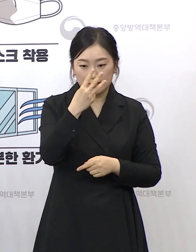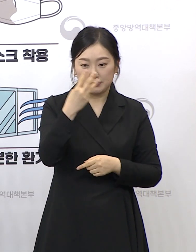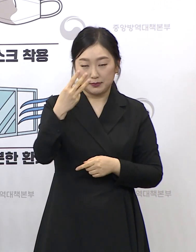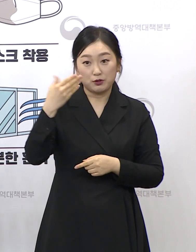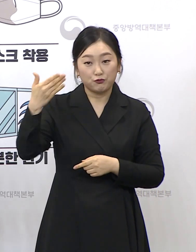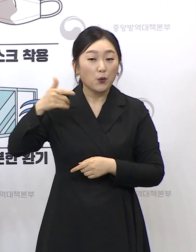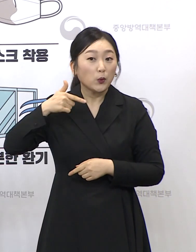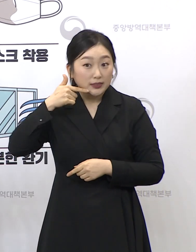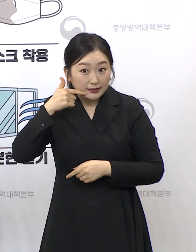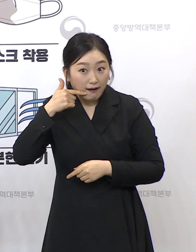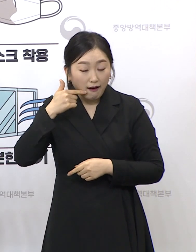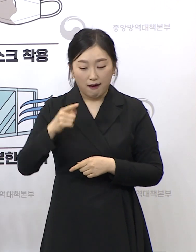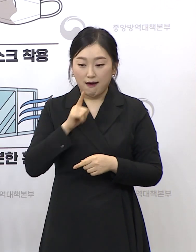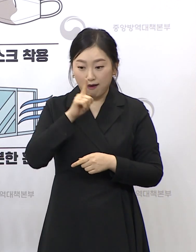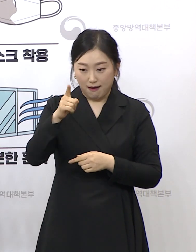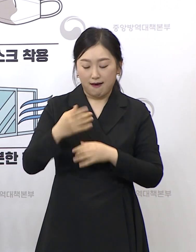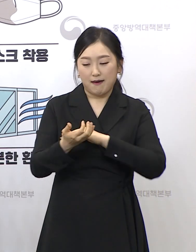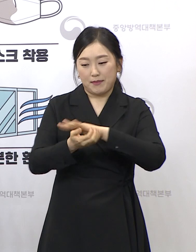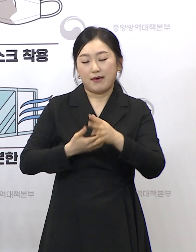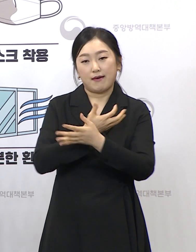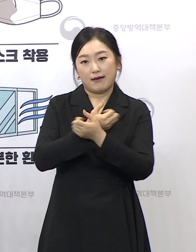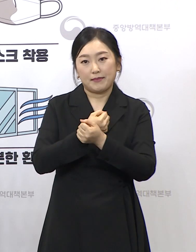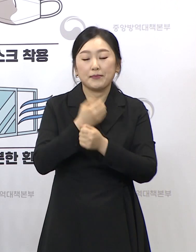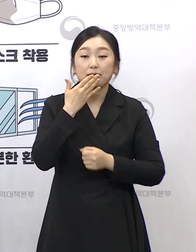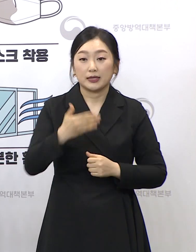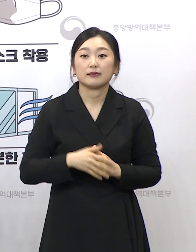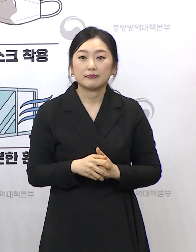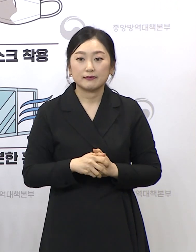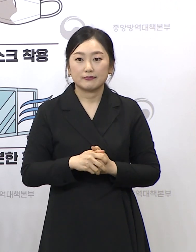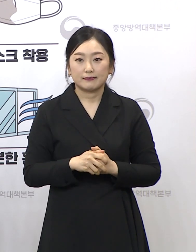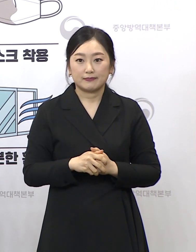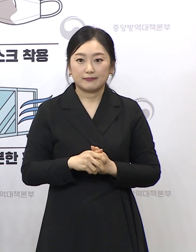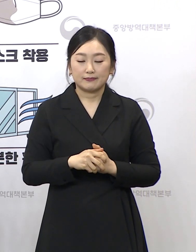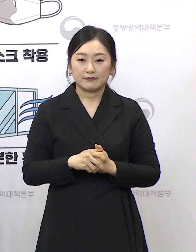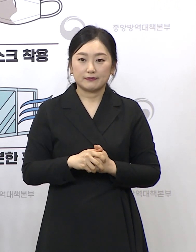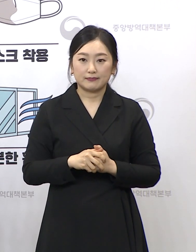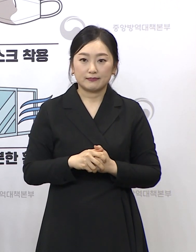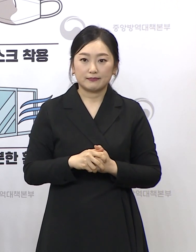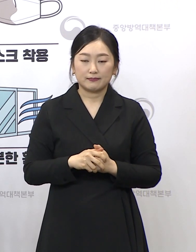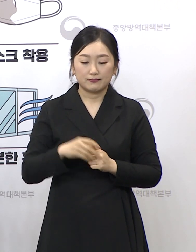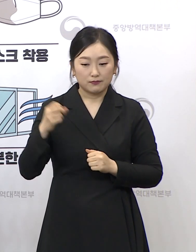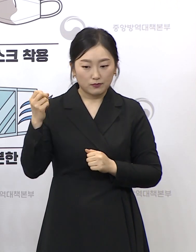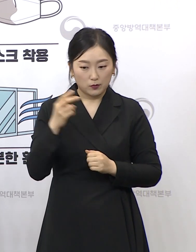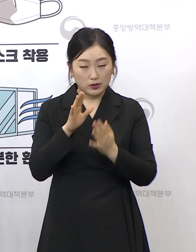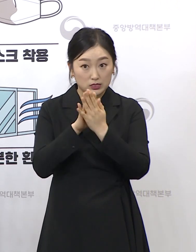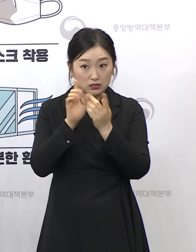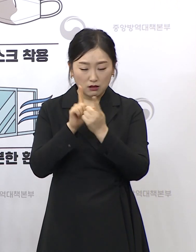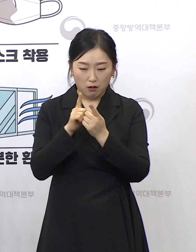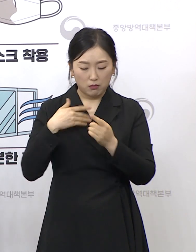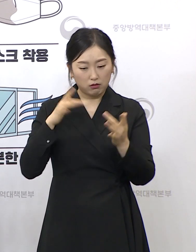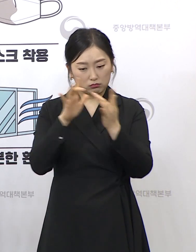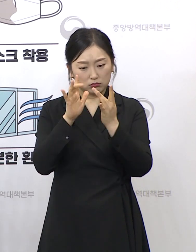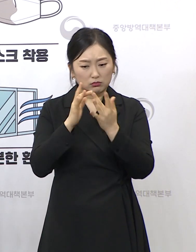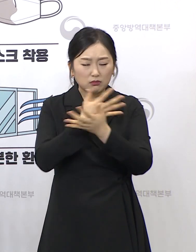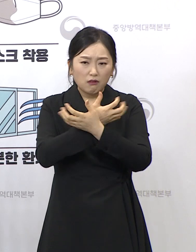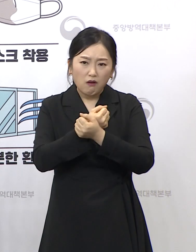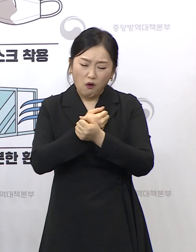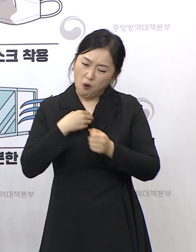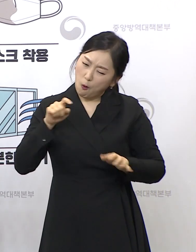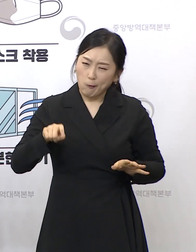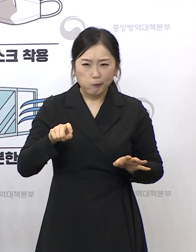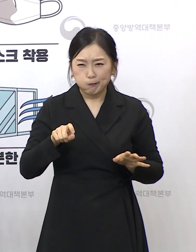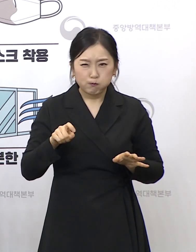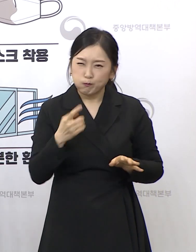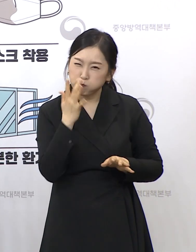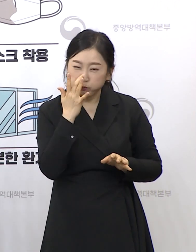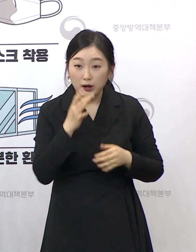1339 콜센터나 지자체 콜센터를 통해서 가능합니다. 또한 직접 온라인 이용이 어려우신